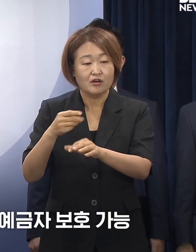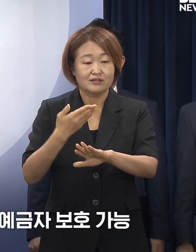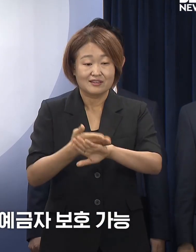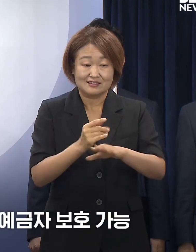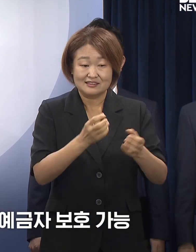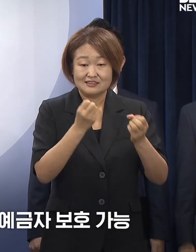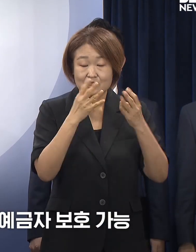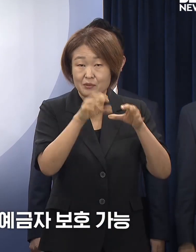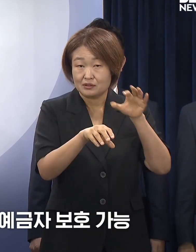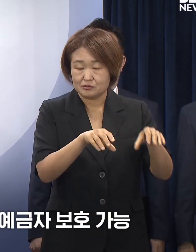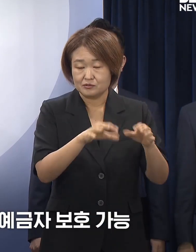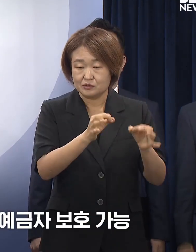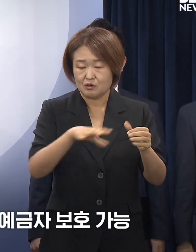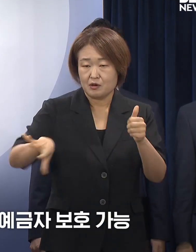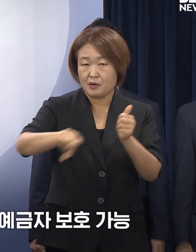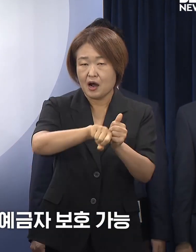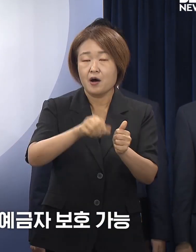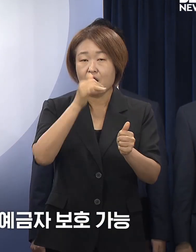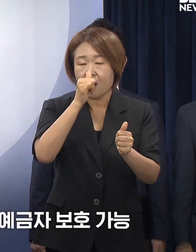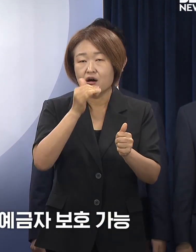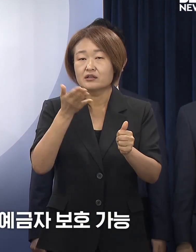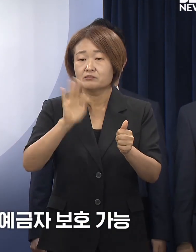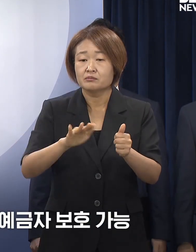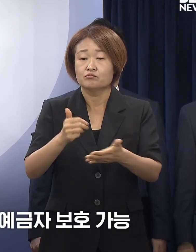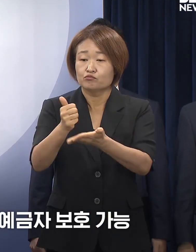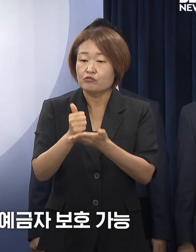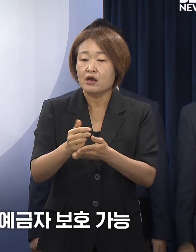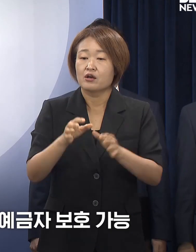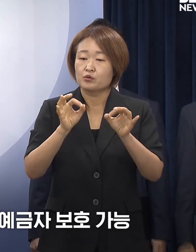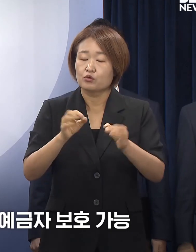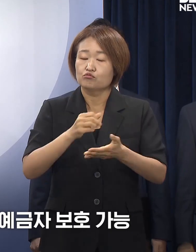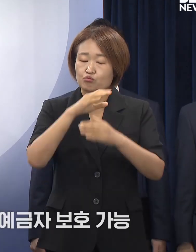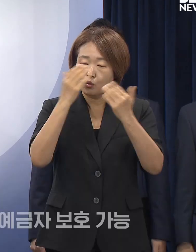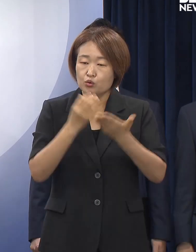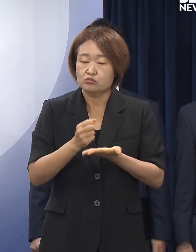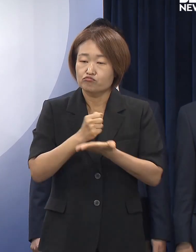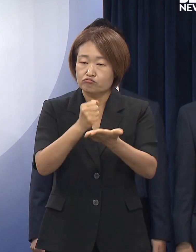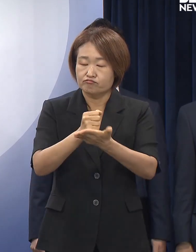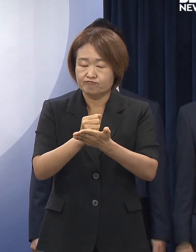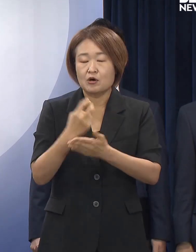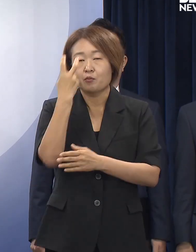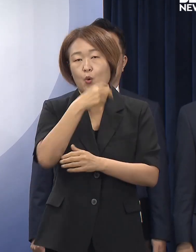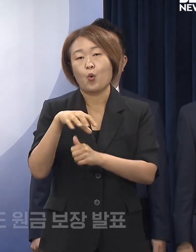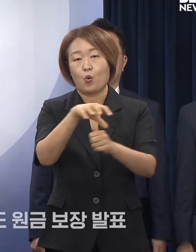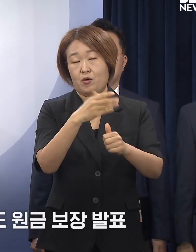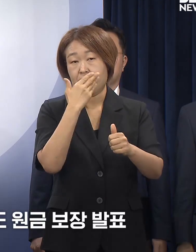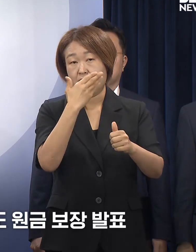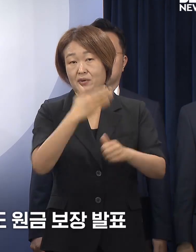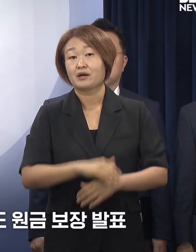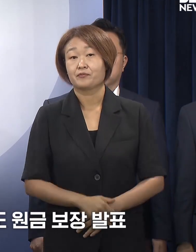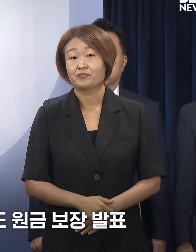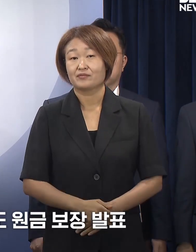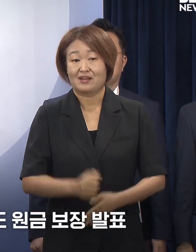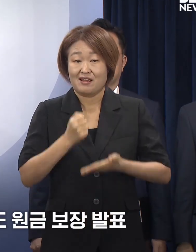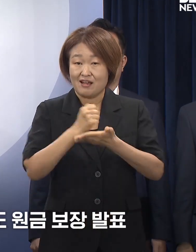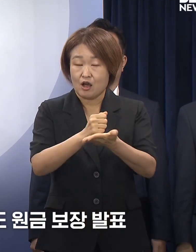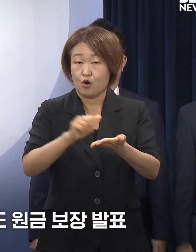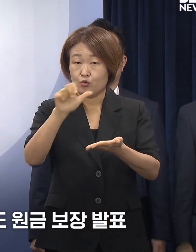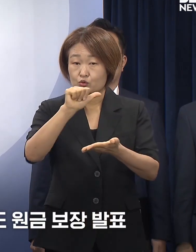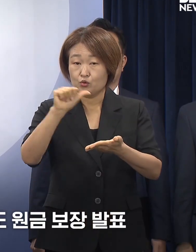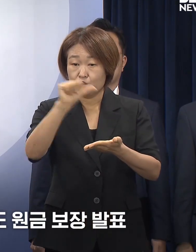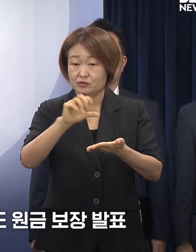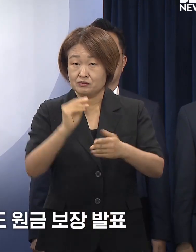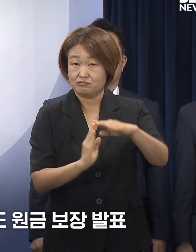합병되더라도 고객의 모든 예금은 보장됩니다. 예적금이 5천만 원을